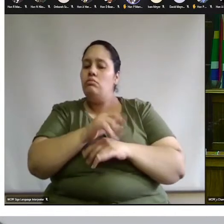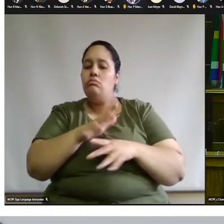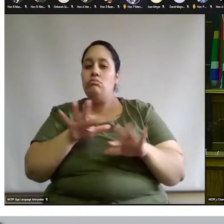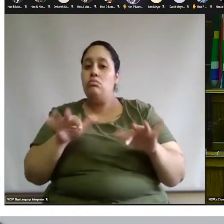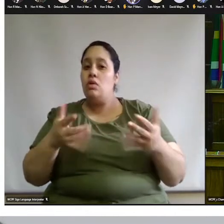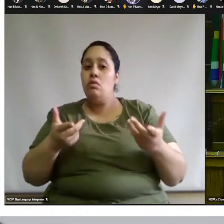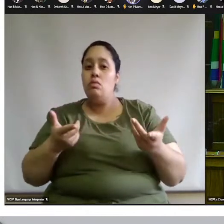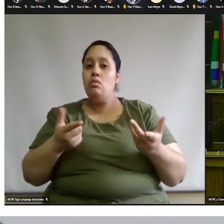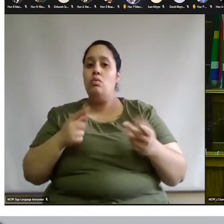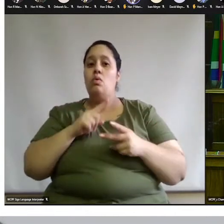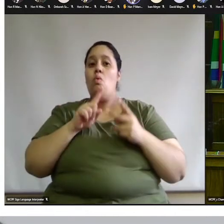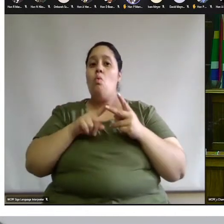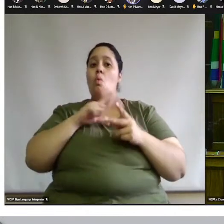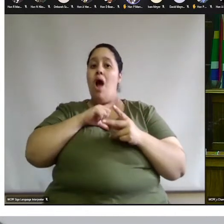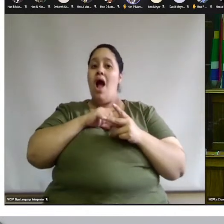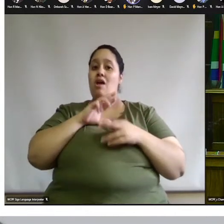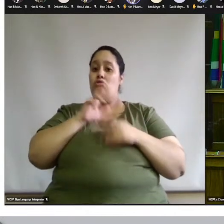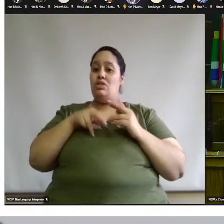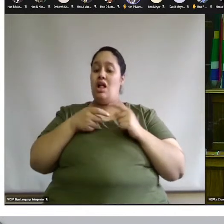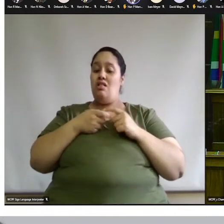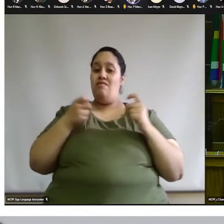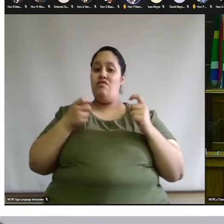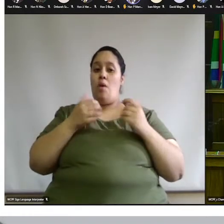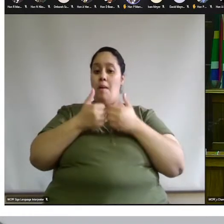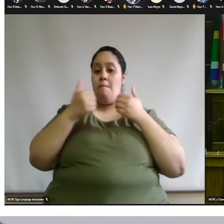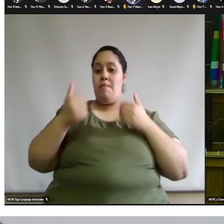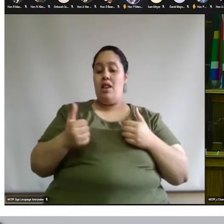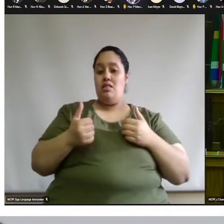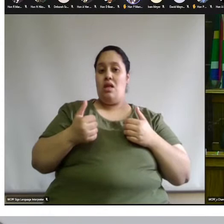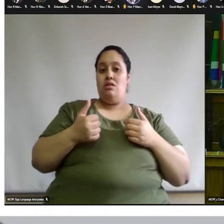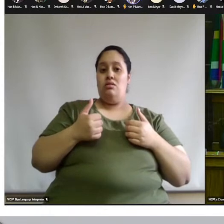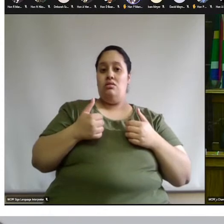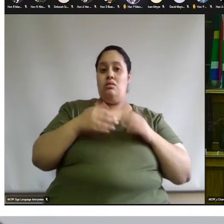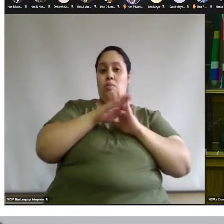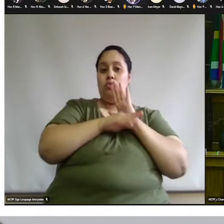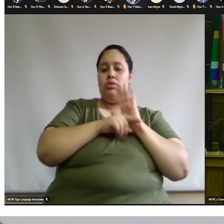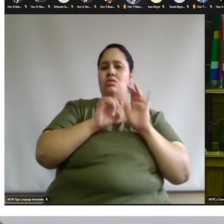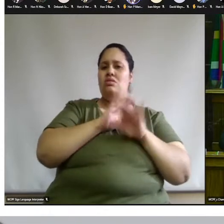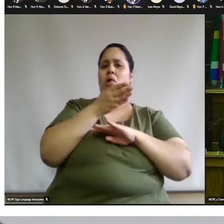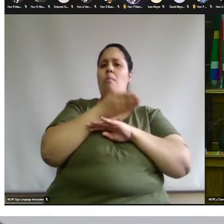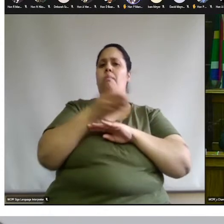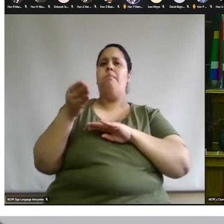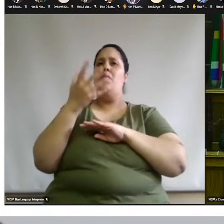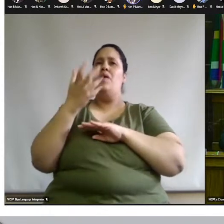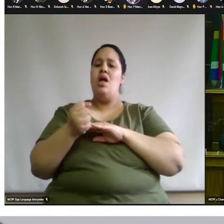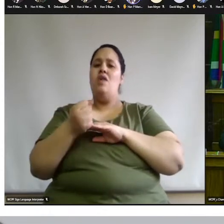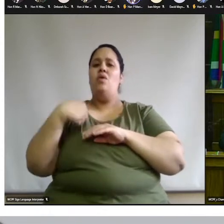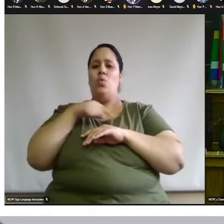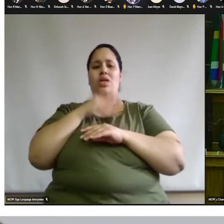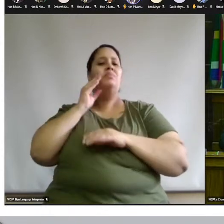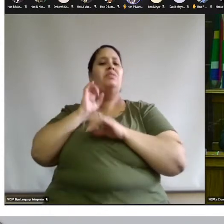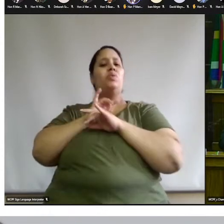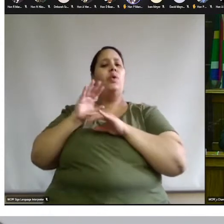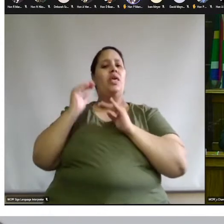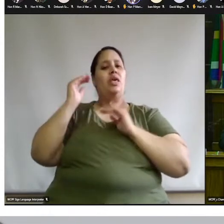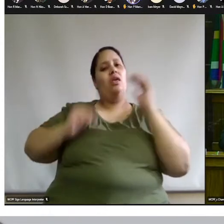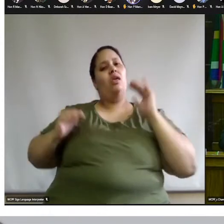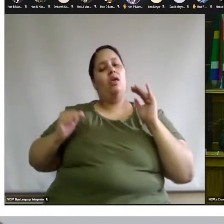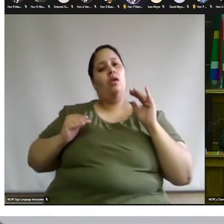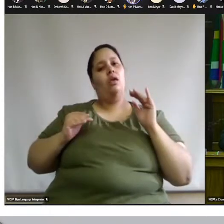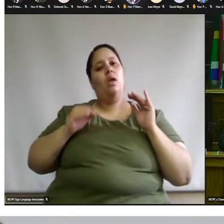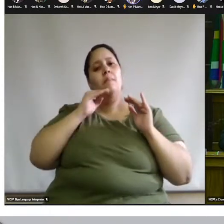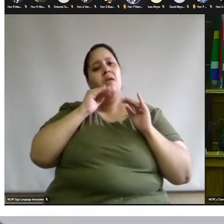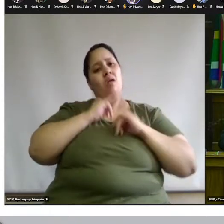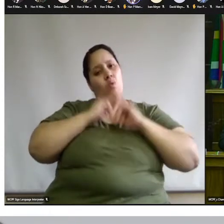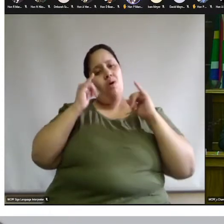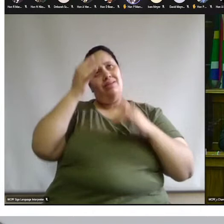Die gevolge van die apartheidsdopstelsel is nog sigbaar en nog met ons, en onder meer ewige suikersiektes